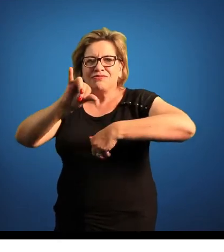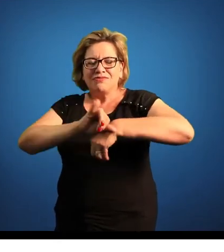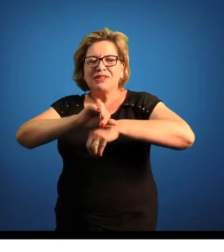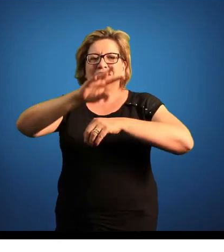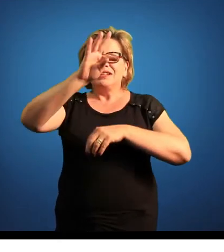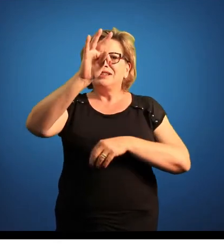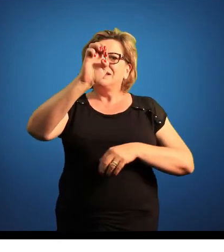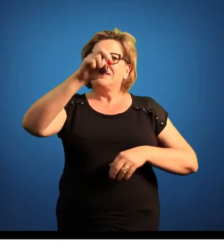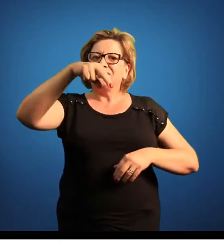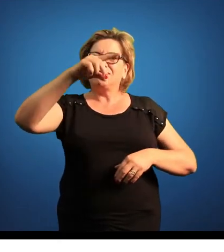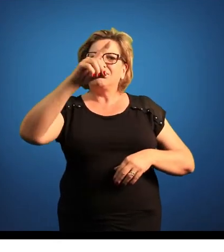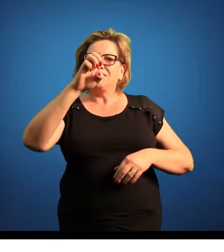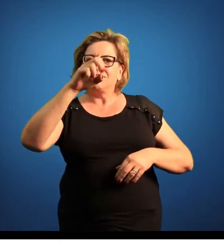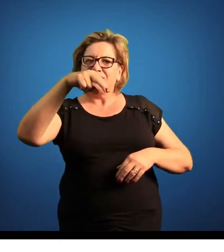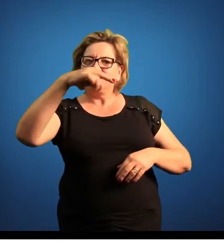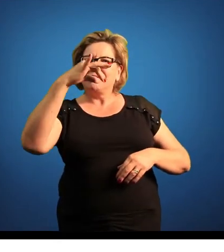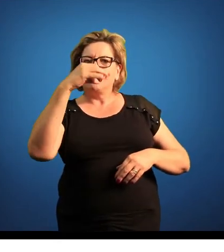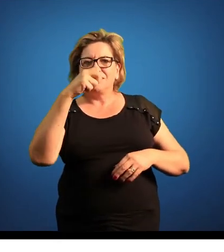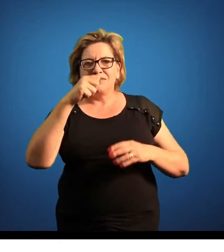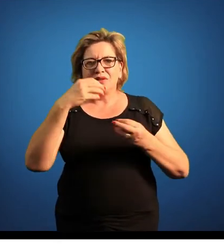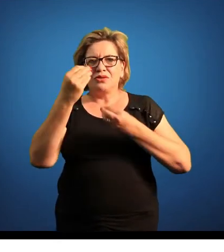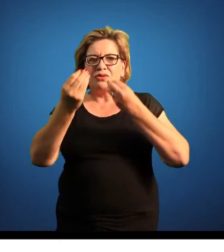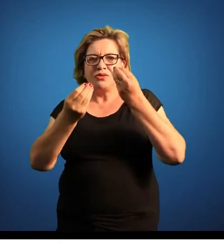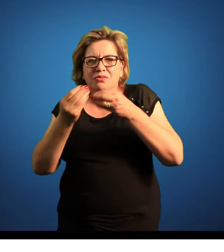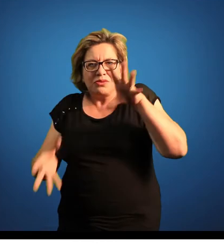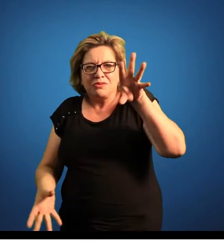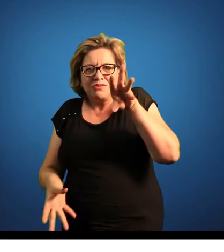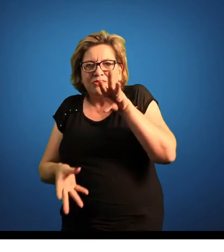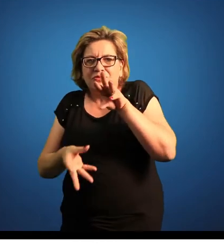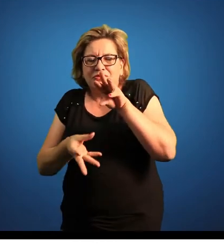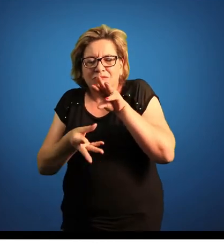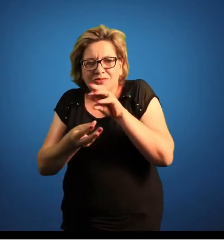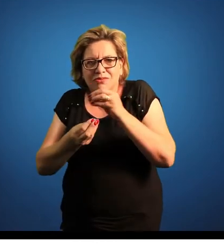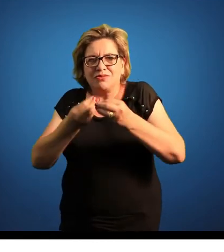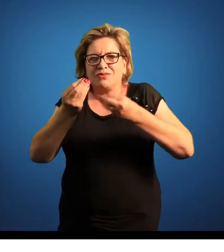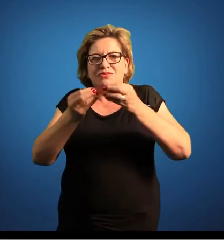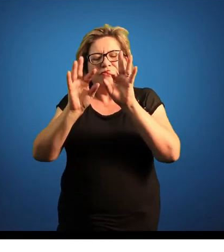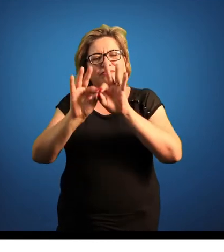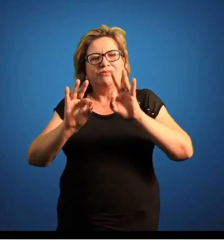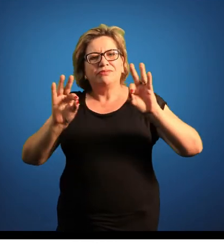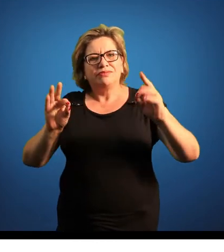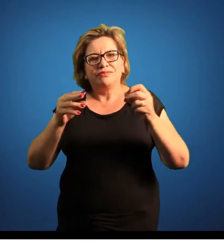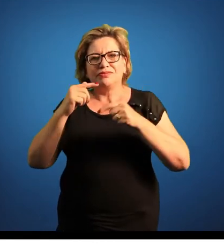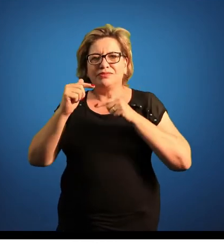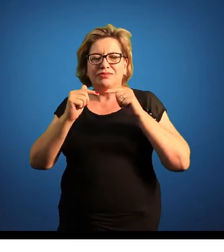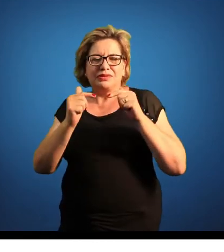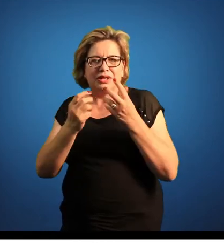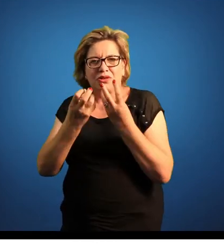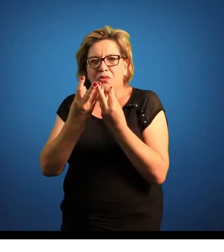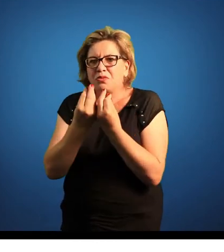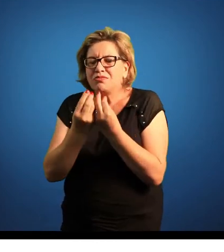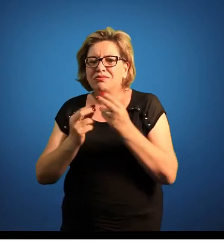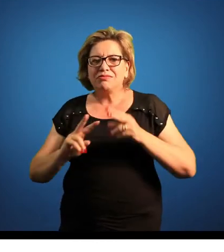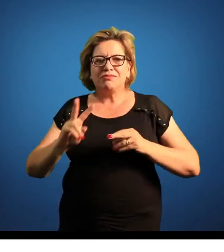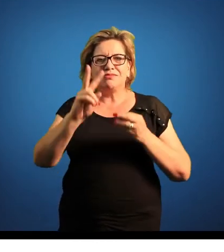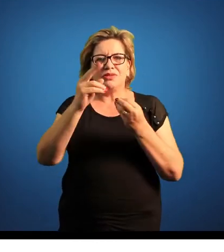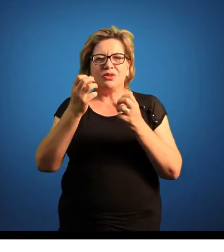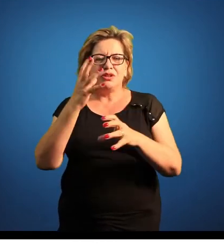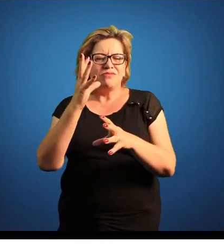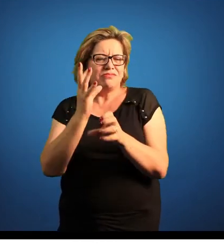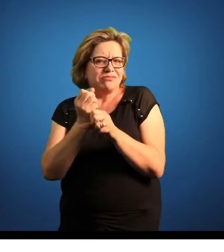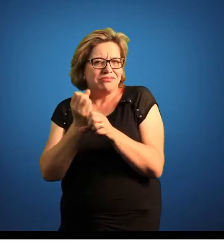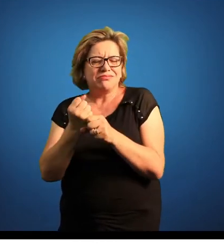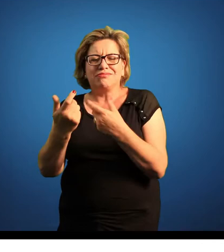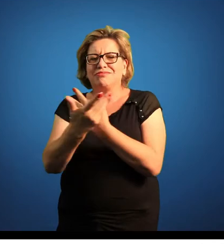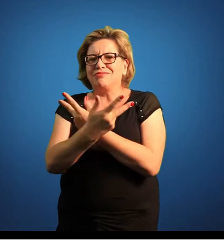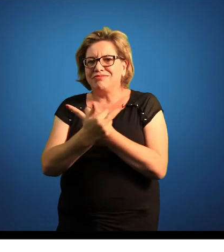gente vai entender um pouquinho mais como é que a gente pode resumir esses números. É muito comum trabalhar com uma grande quantidade de valores, números,